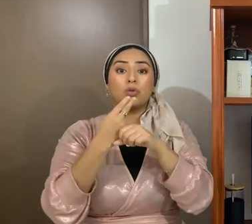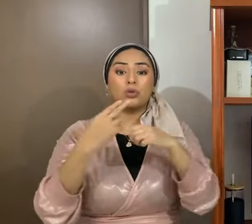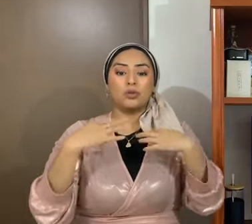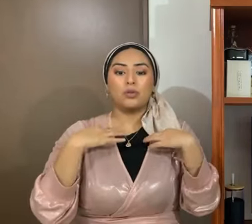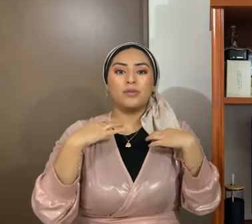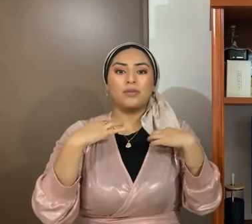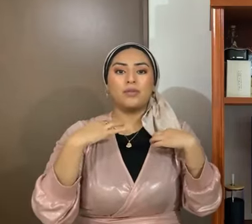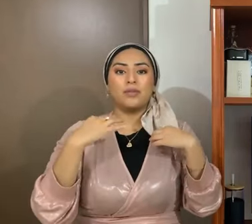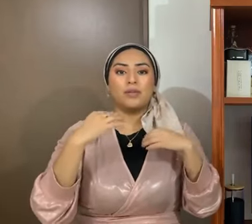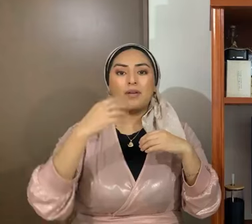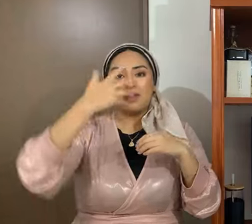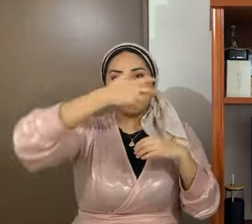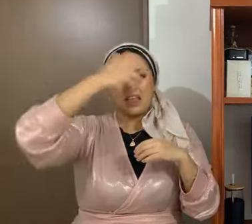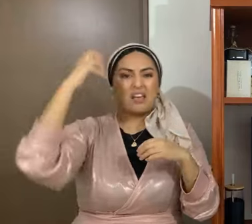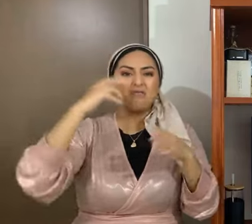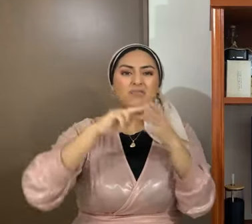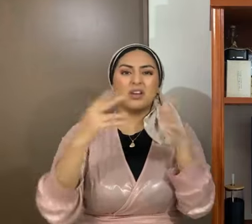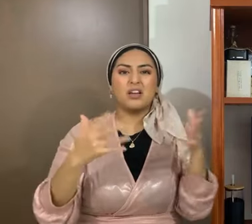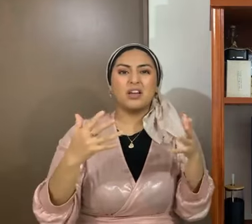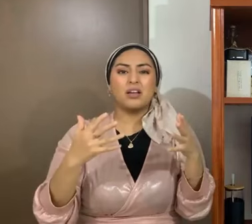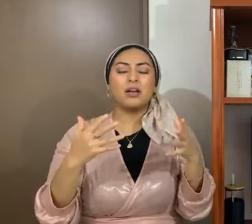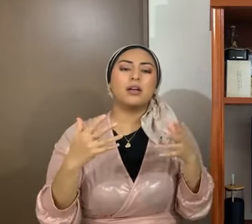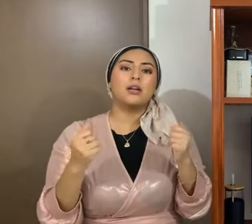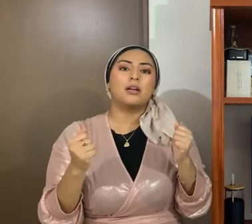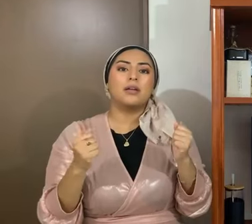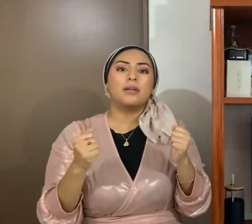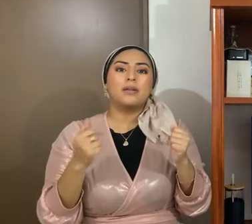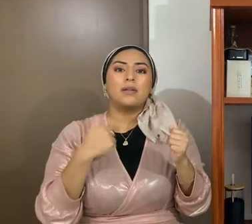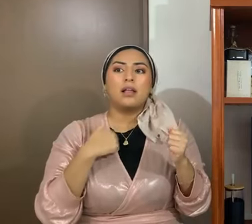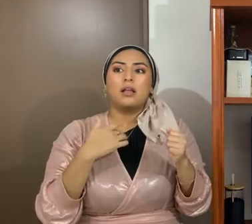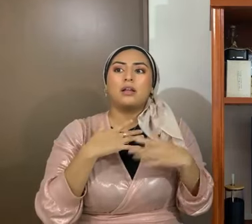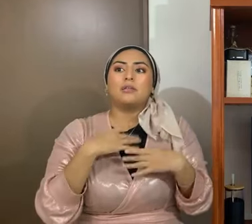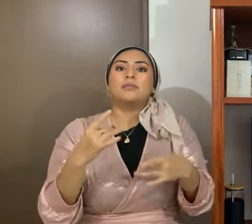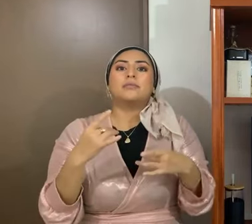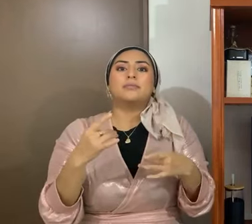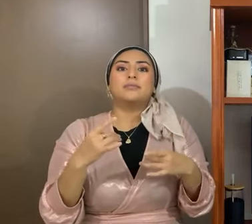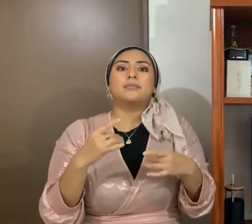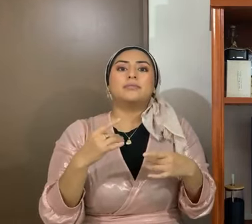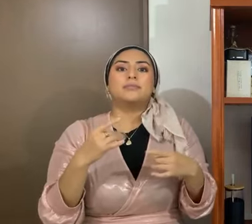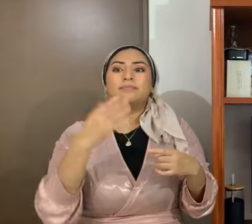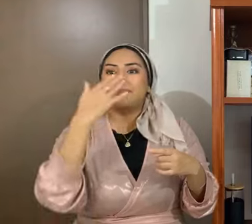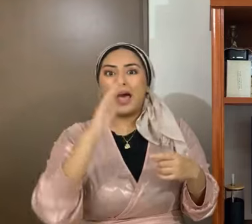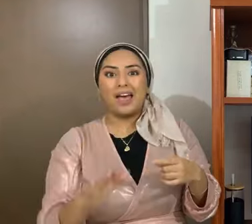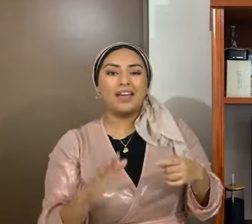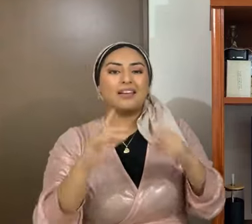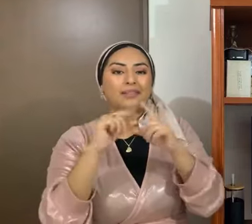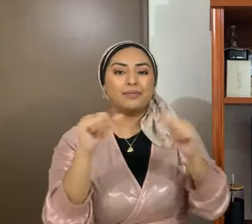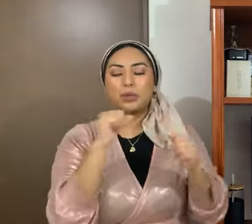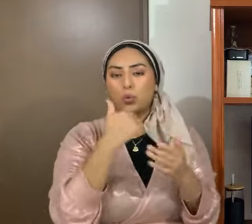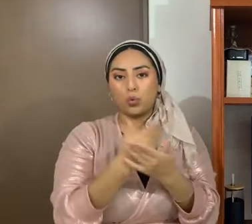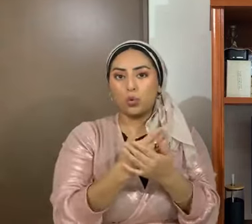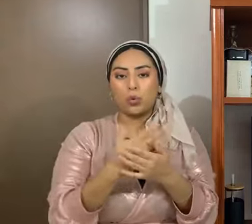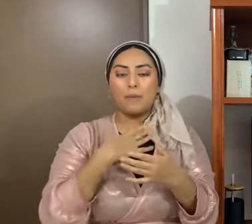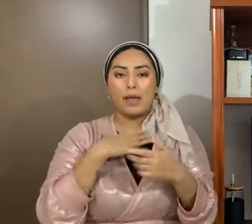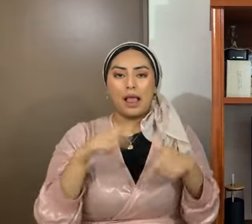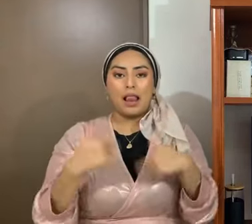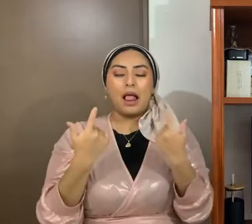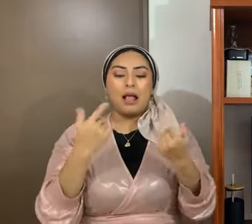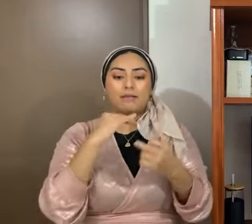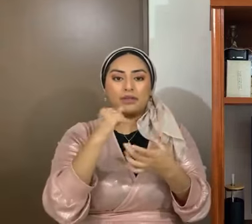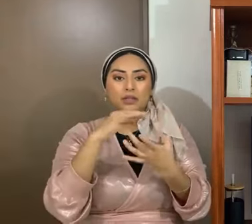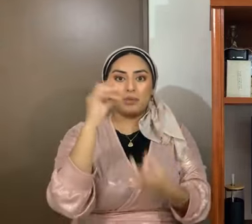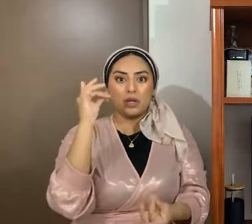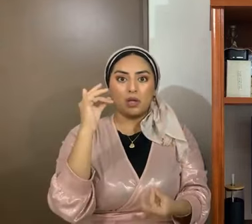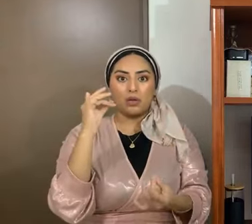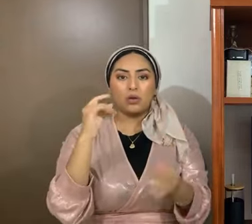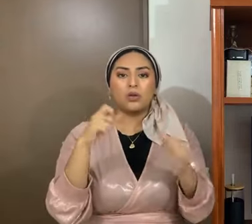leopardo, ¿qué representaría? Que me interesa lo animal, lo fiero, ¿sí? Y eso no está bien. Mi vida es espiritual.